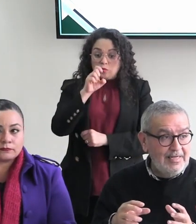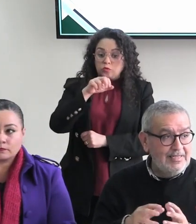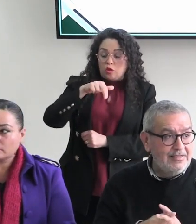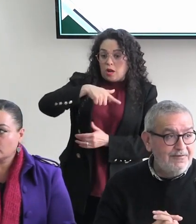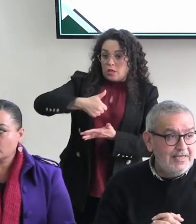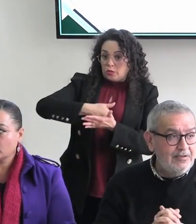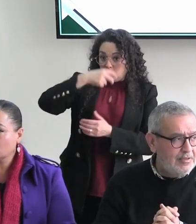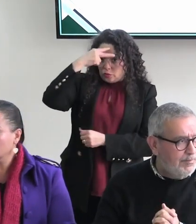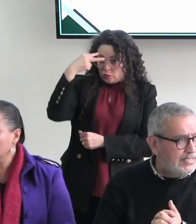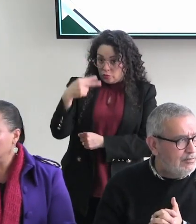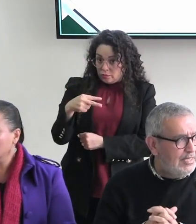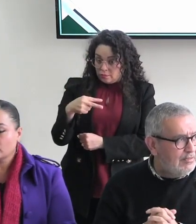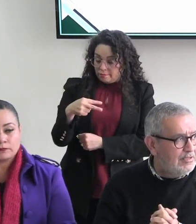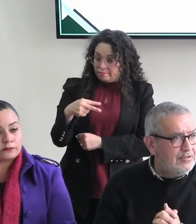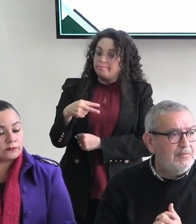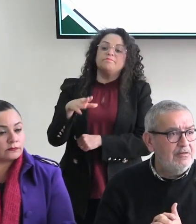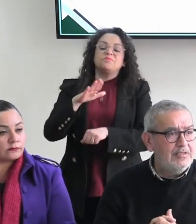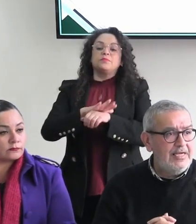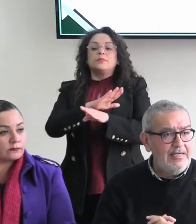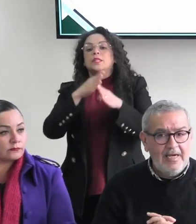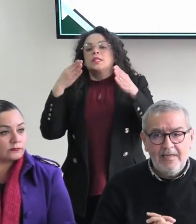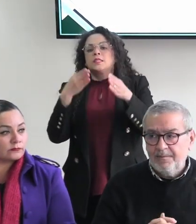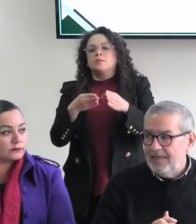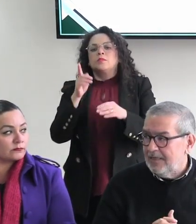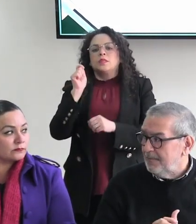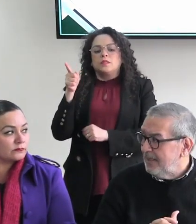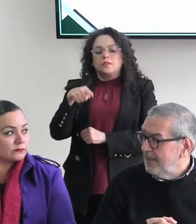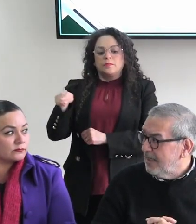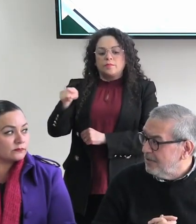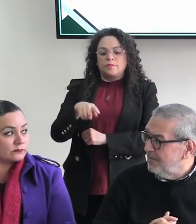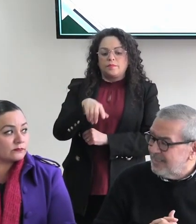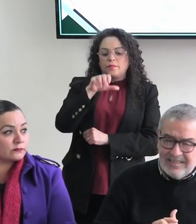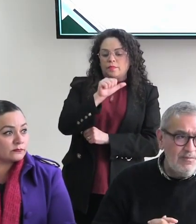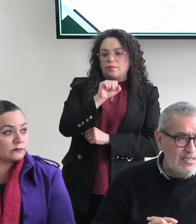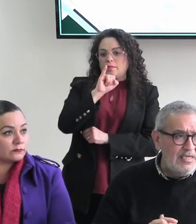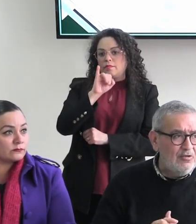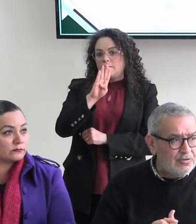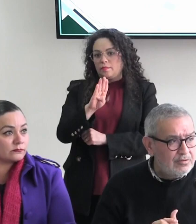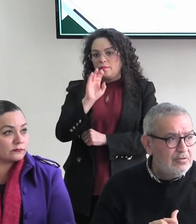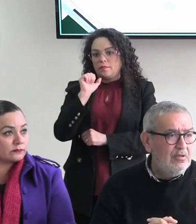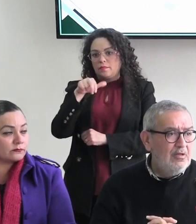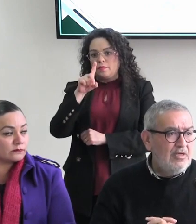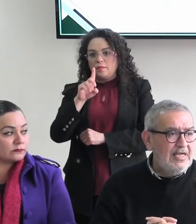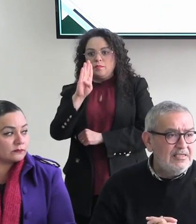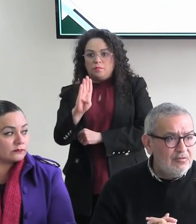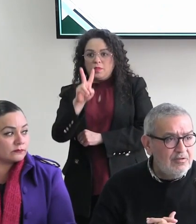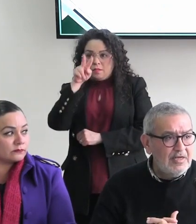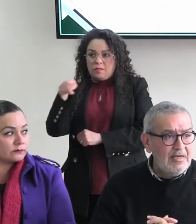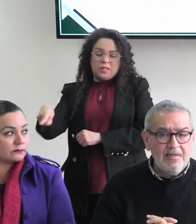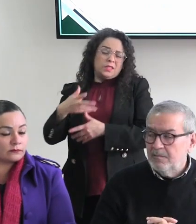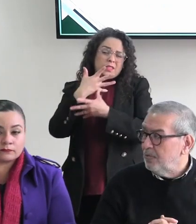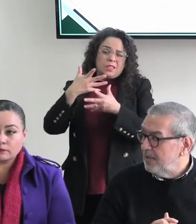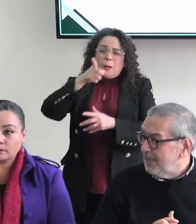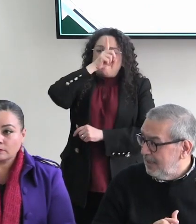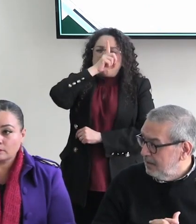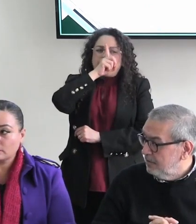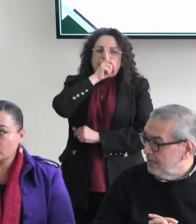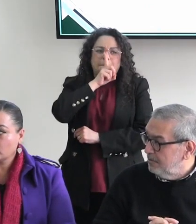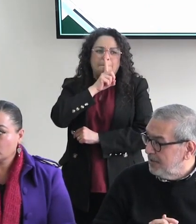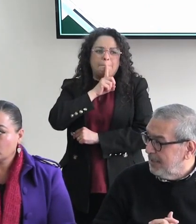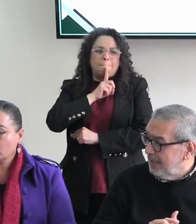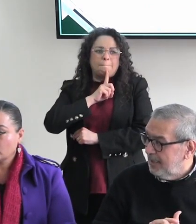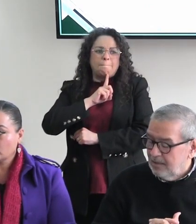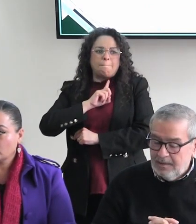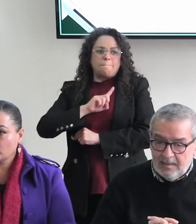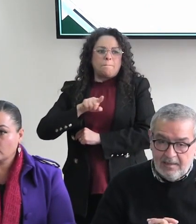sobre la gentrificación, en particular con esos amigos de Airbnb que son bastante mentirosos. Y el estudio que acaban de publicar,